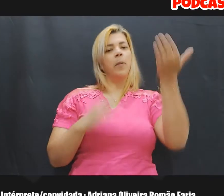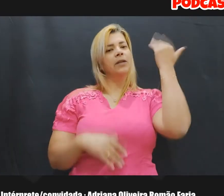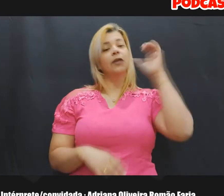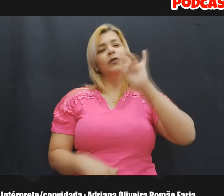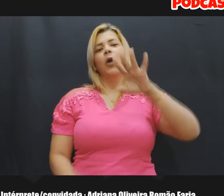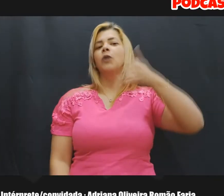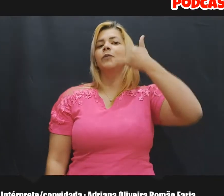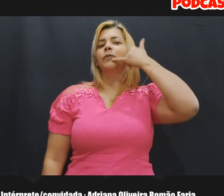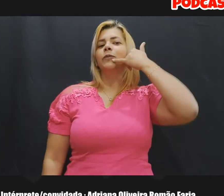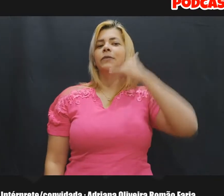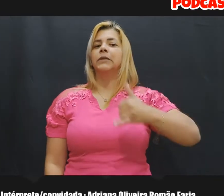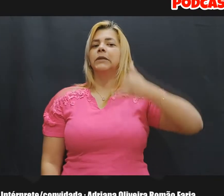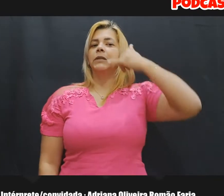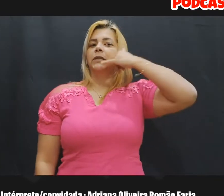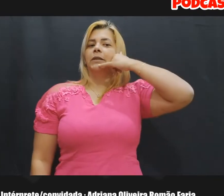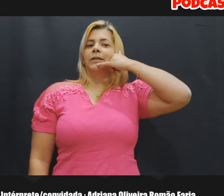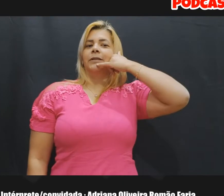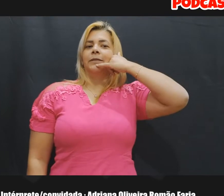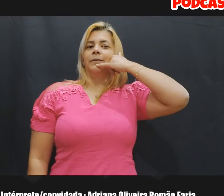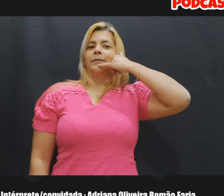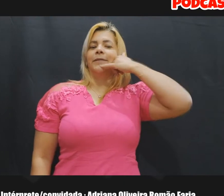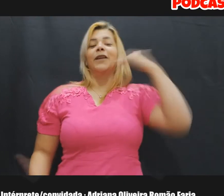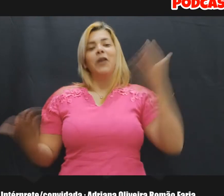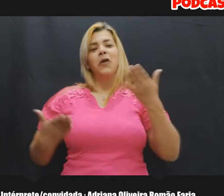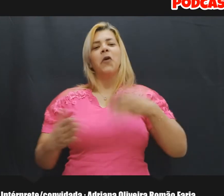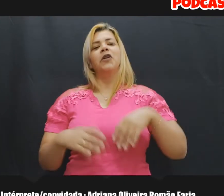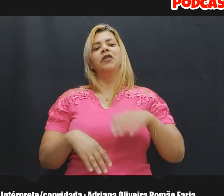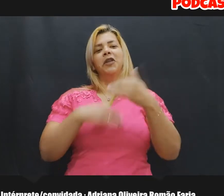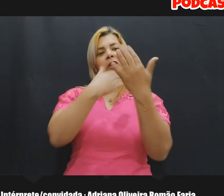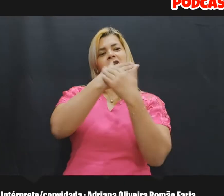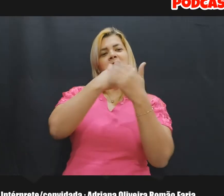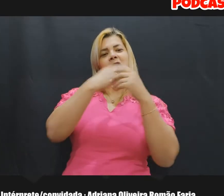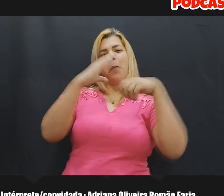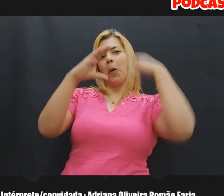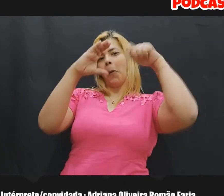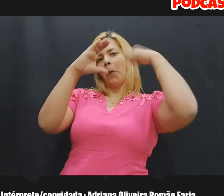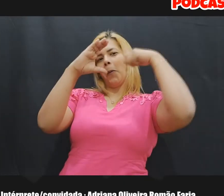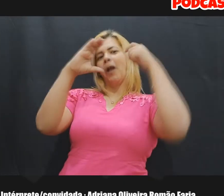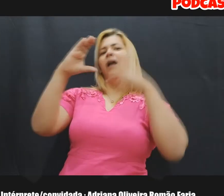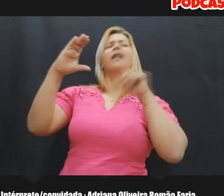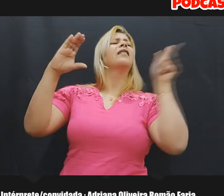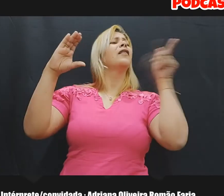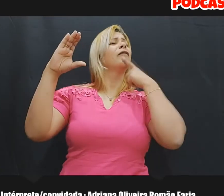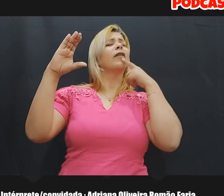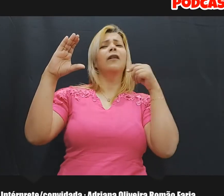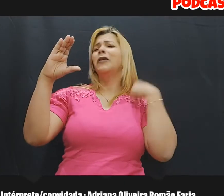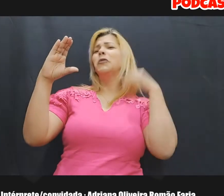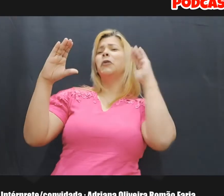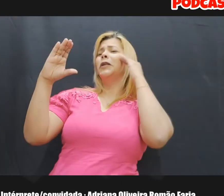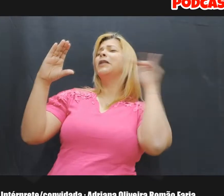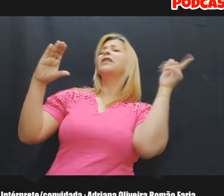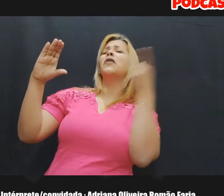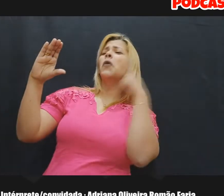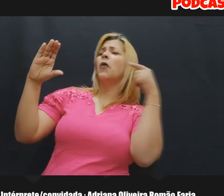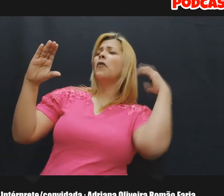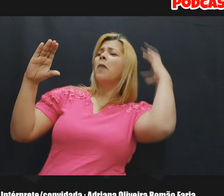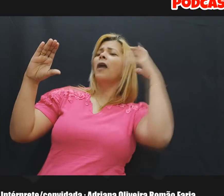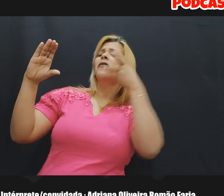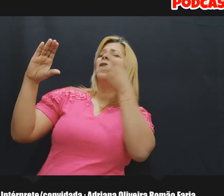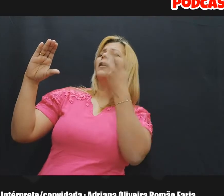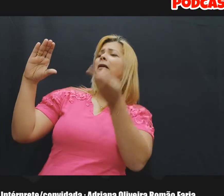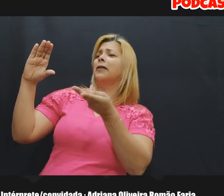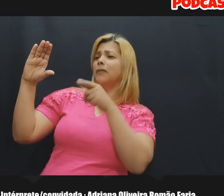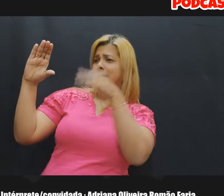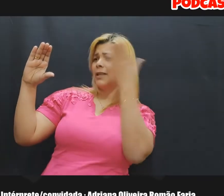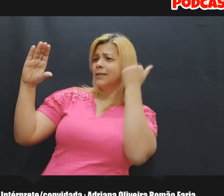Aí, hoje ela manda chamada de vídeo. O que ele tá falando? Adriano, não tô entendendo o que ele tá falando. Será que